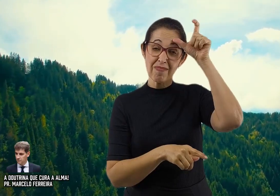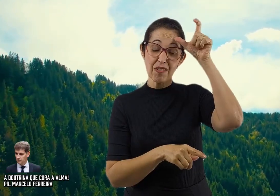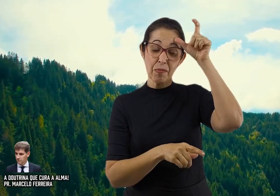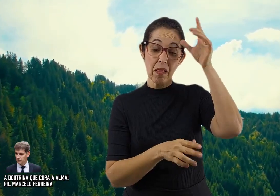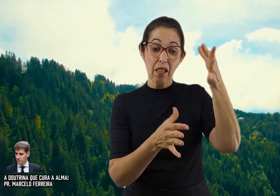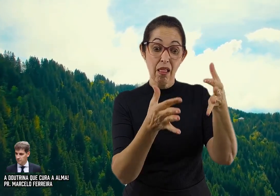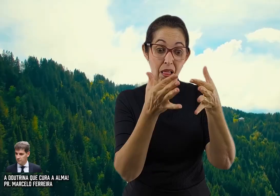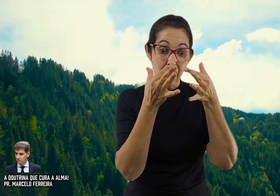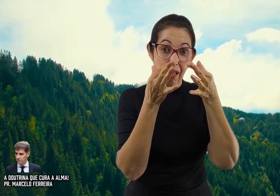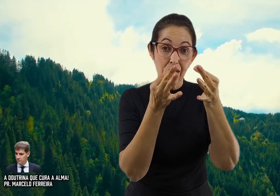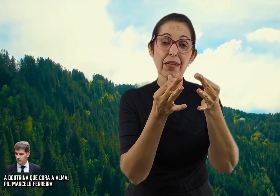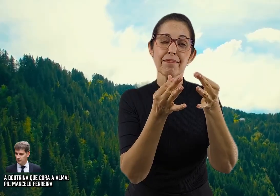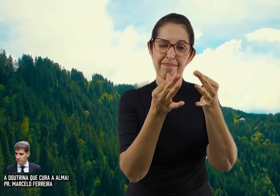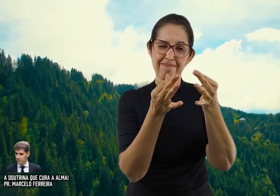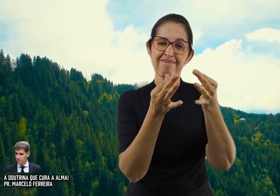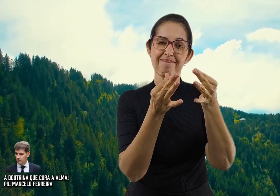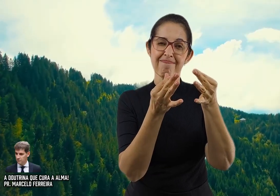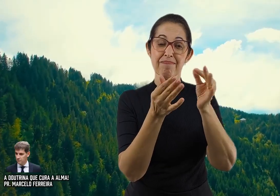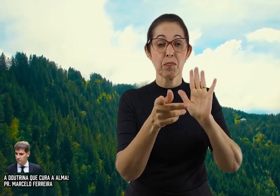demônios. Doutrinas, então, que são